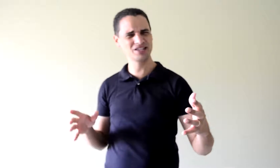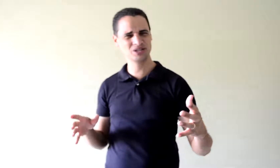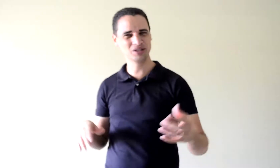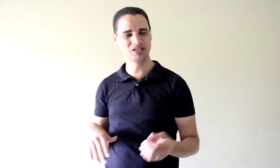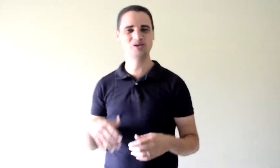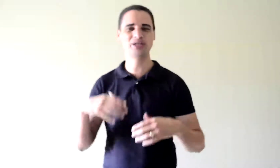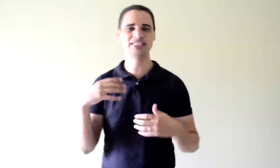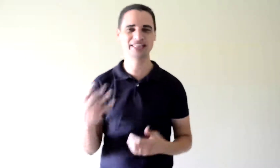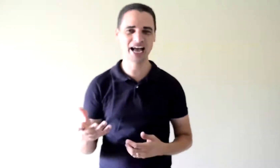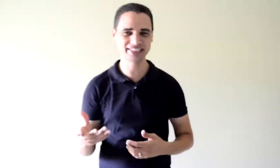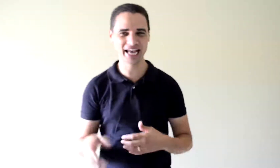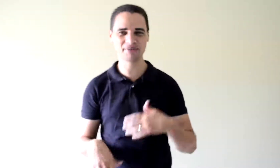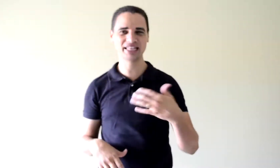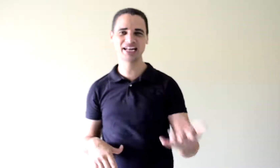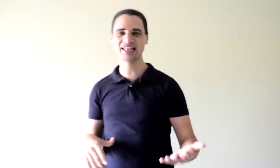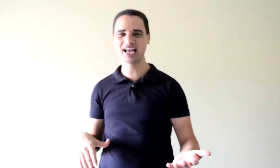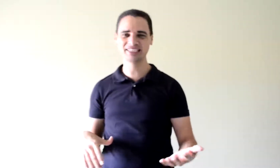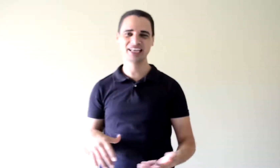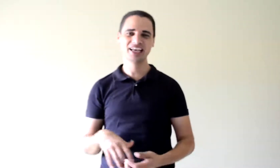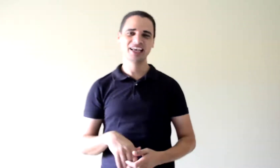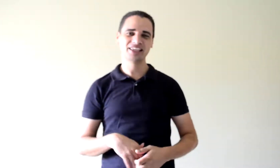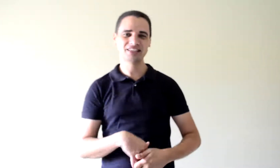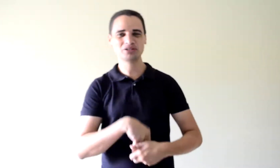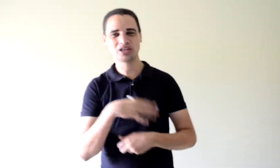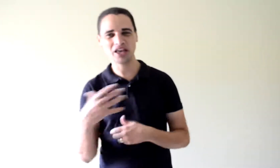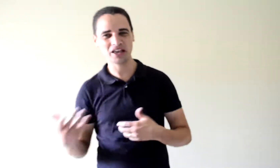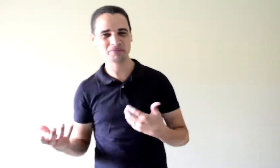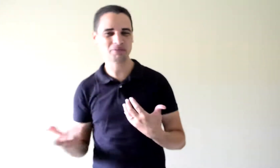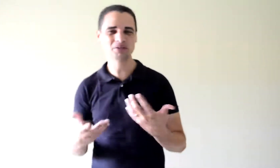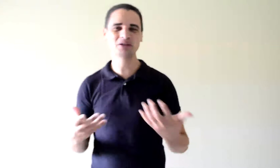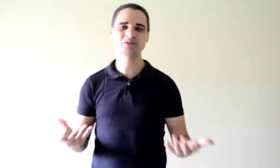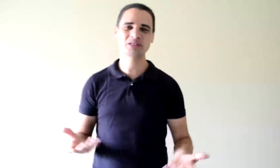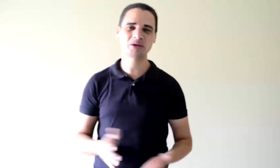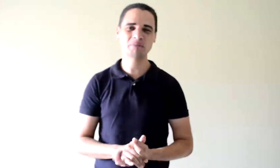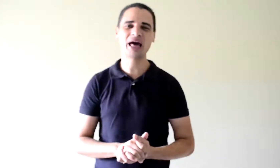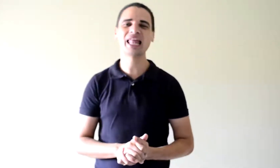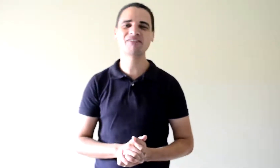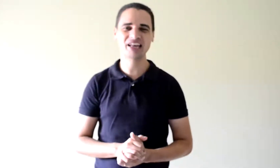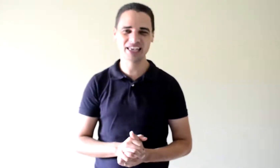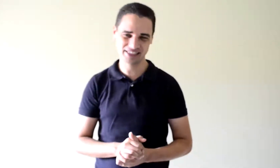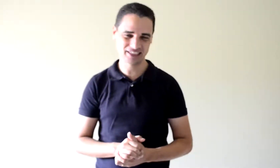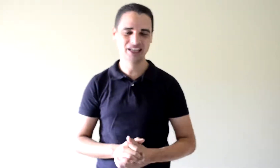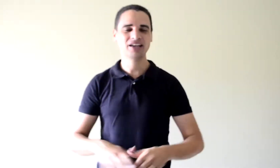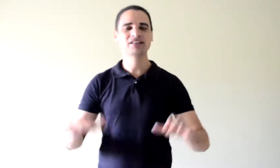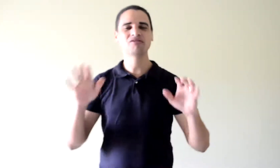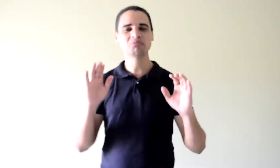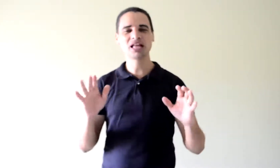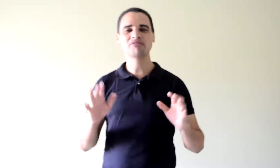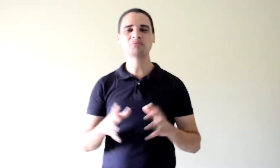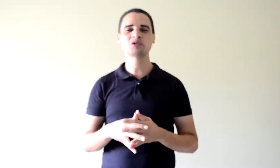isso? Iconicidade e arbitrariedade? Isso é de quê? Meu Deus do céu, que palavra é essa? Então vamos lá, vamos